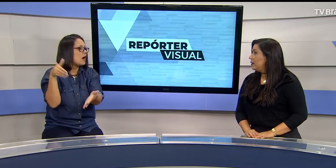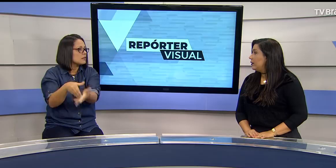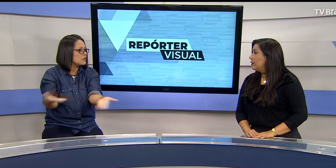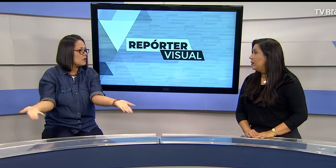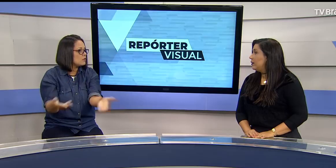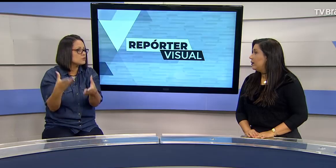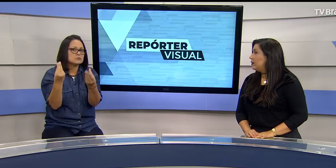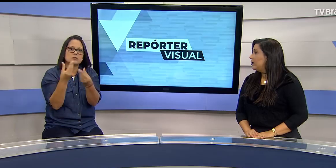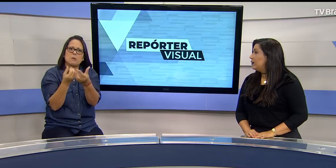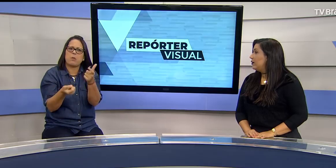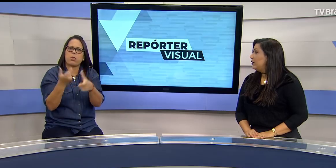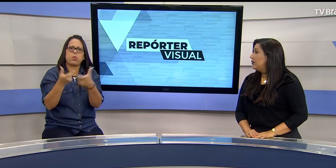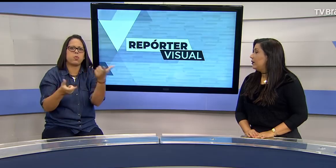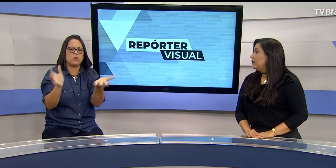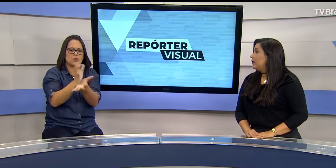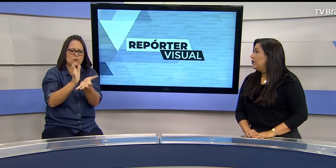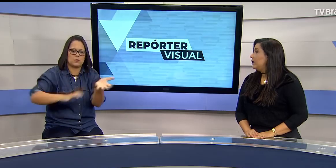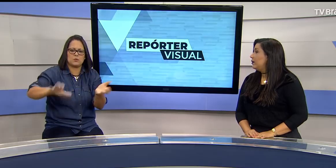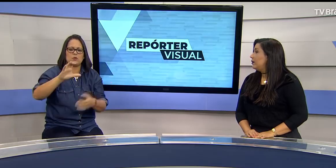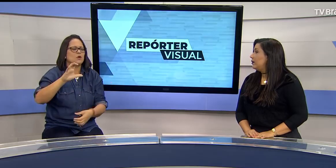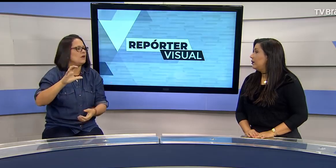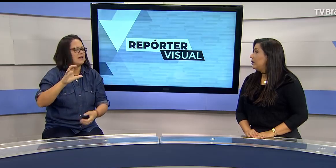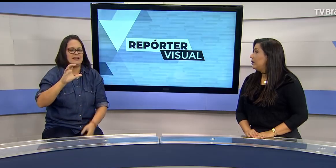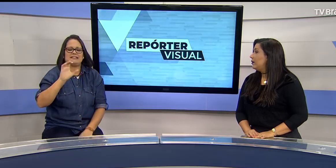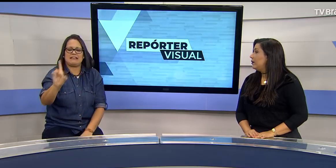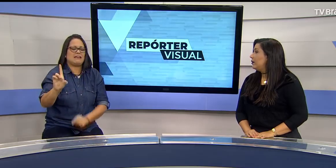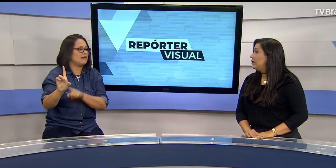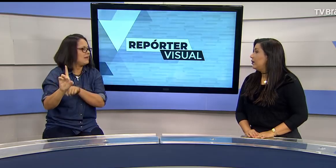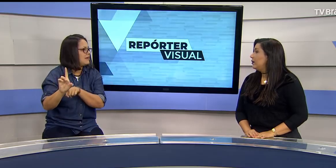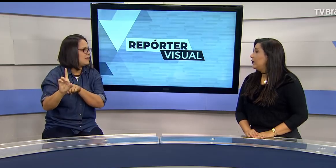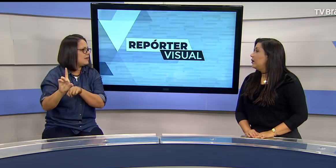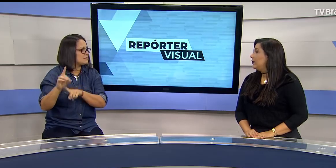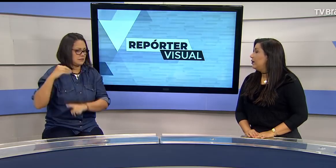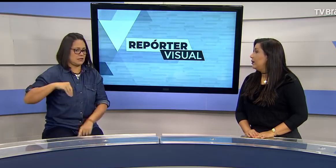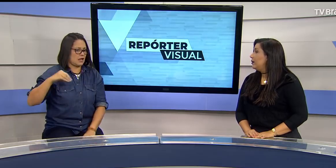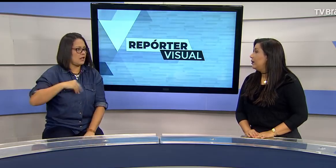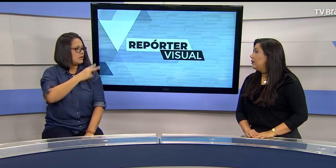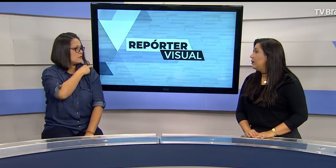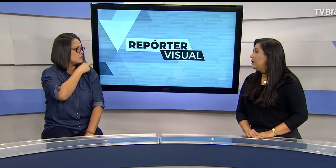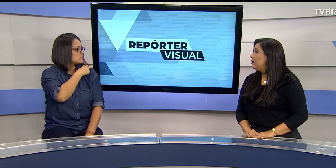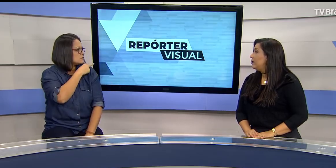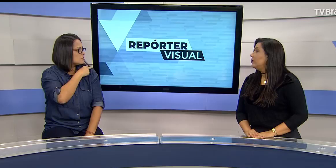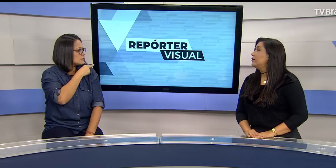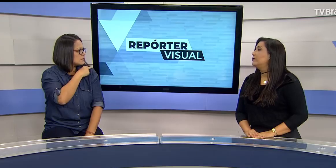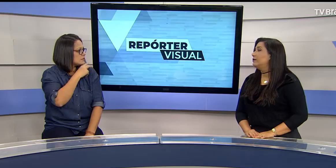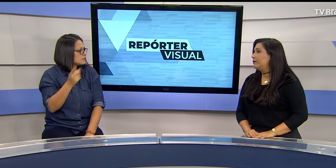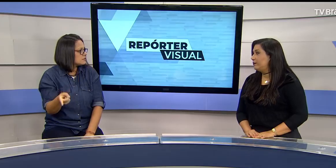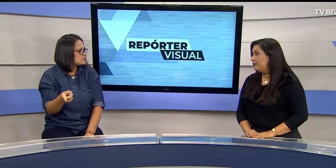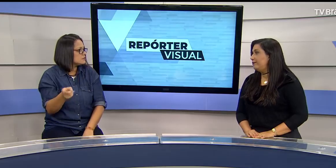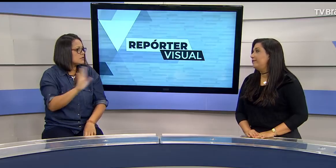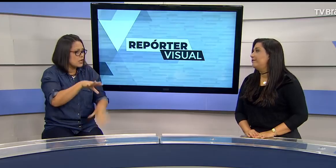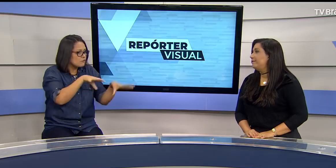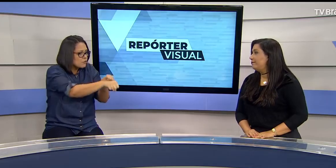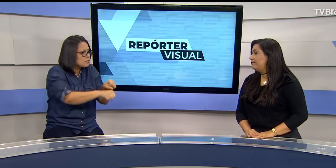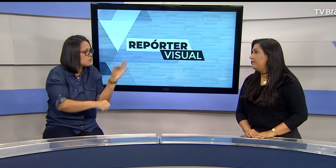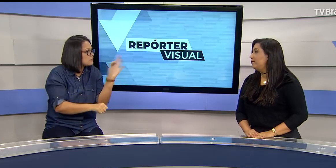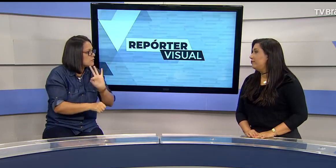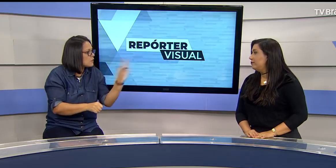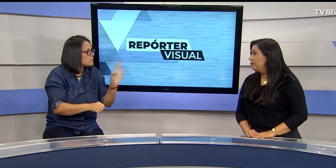D. Profissionais formados que atuam em ambientes que têm um nível superior como pré-requisito, mas que recebem como se fossem de